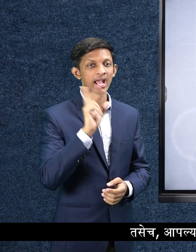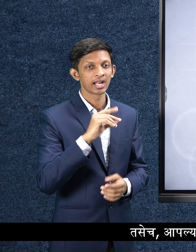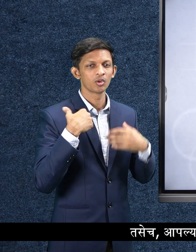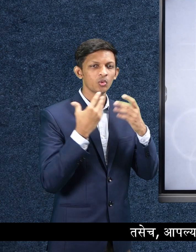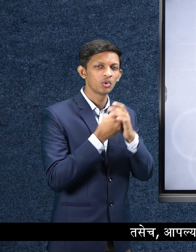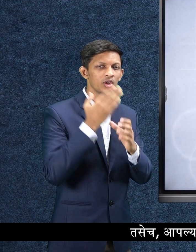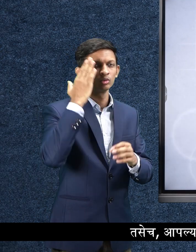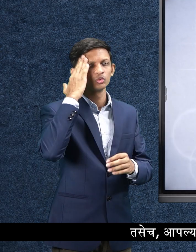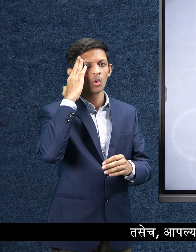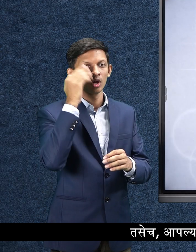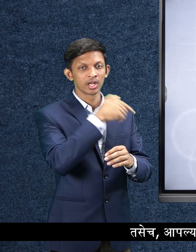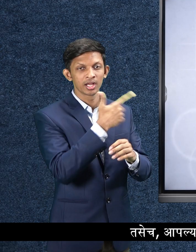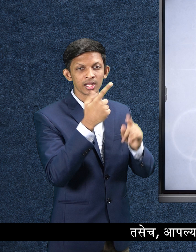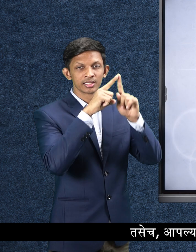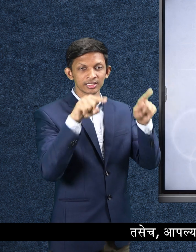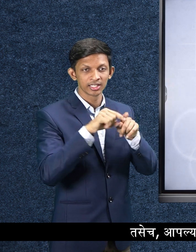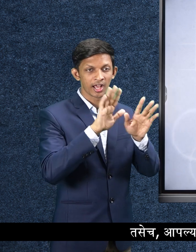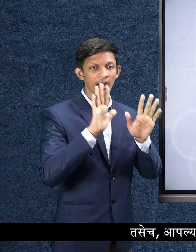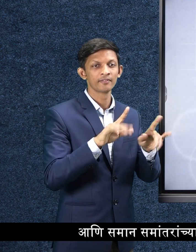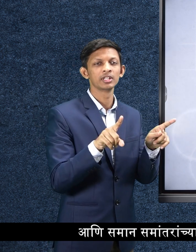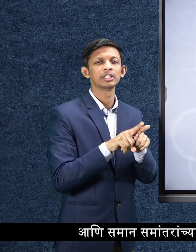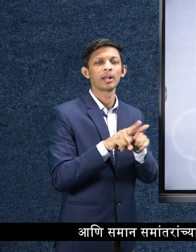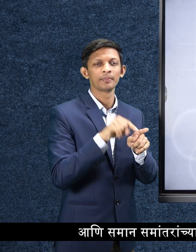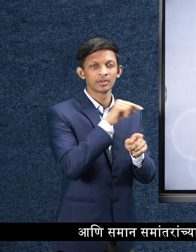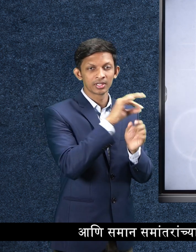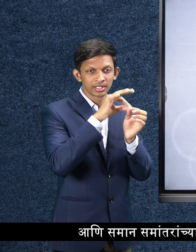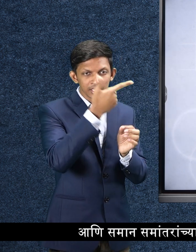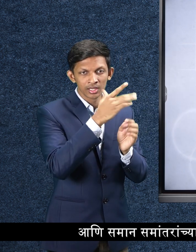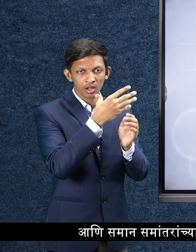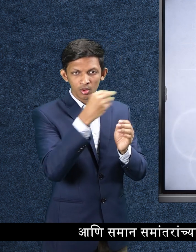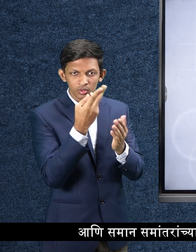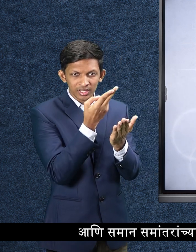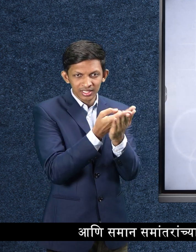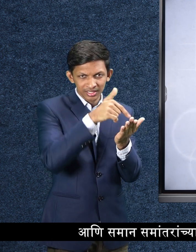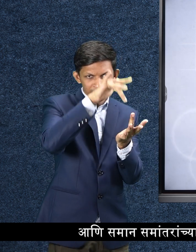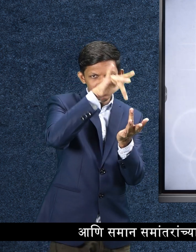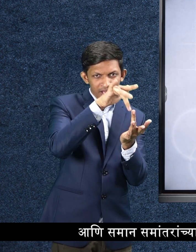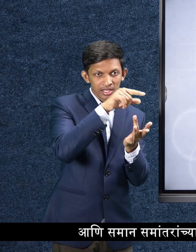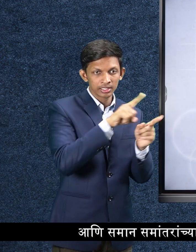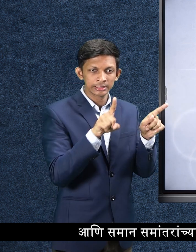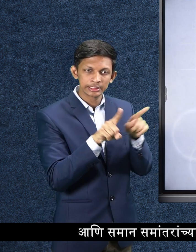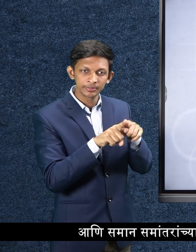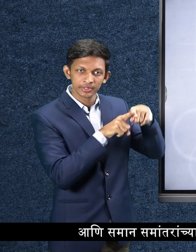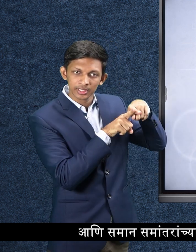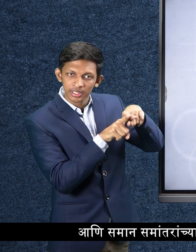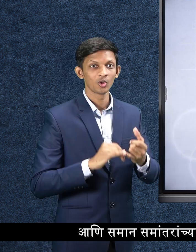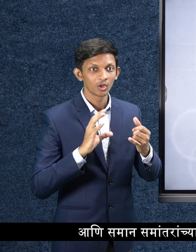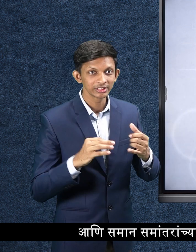तसेच आपल्याला माहित आहे की समान आधार असलेले आणि समान समांतराच्या दरम्यान असलेले त्रिकोण क्षेत्रफलाने समान